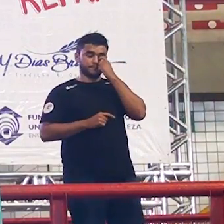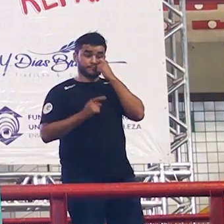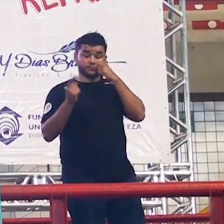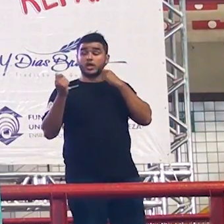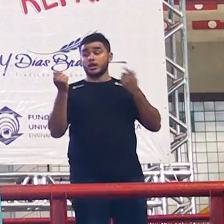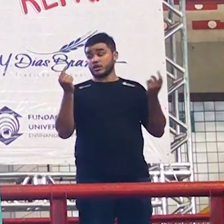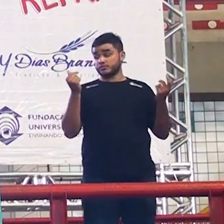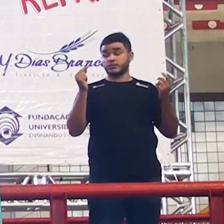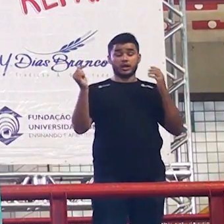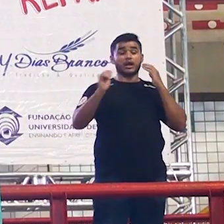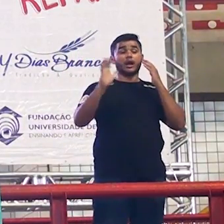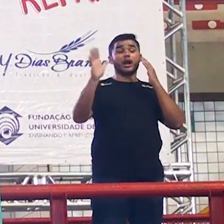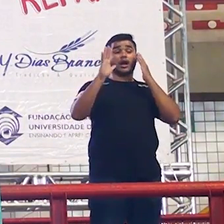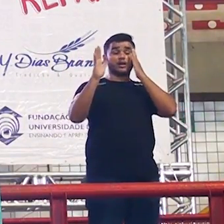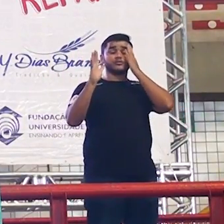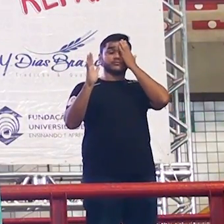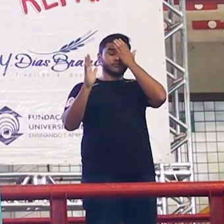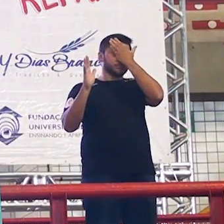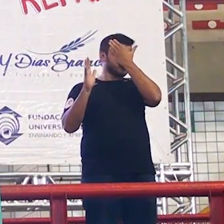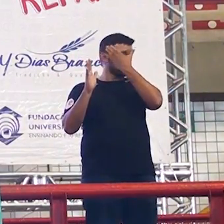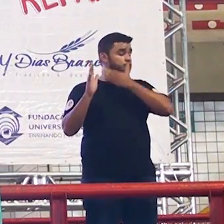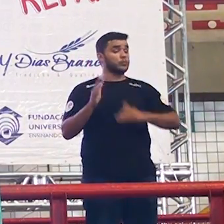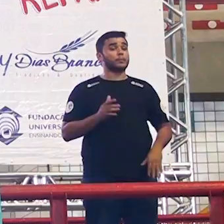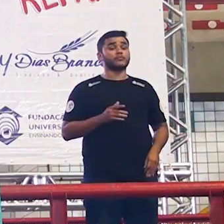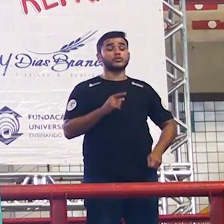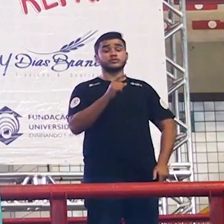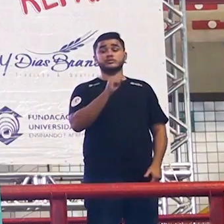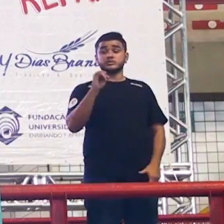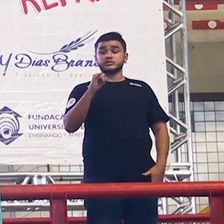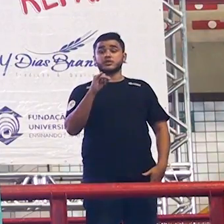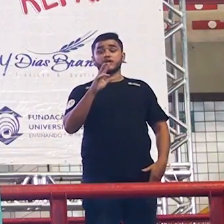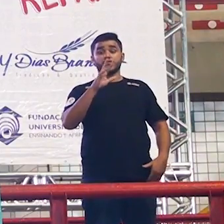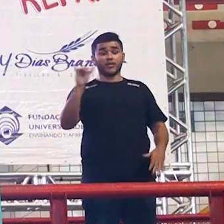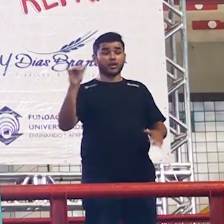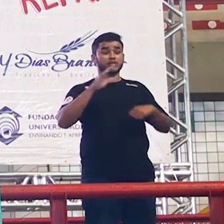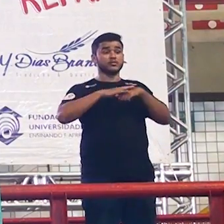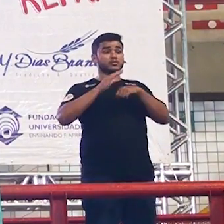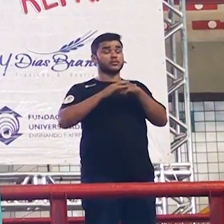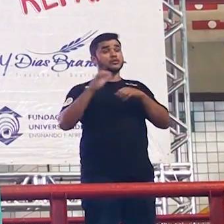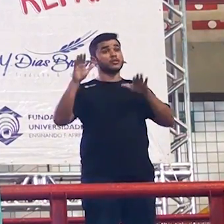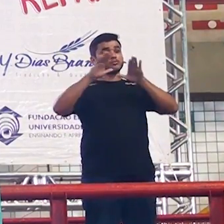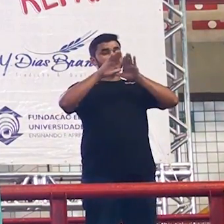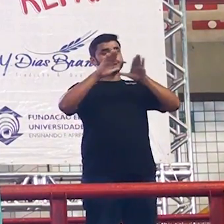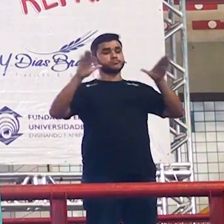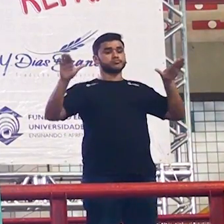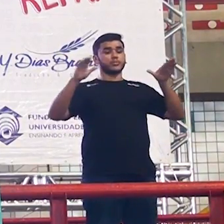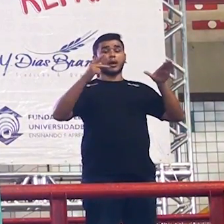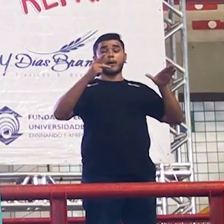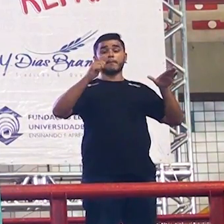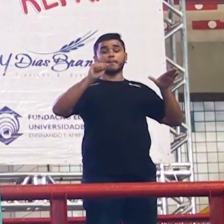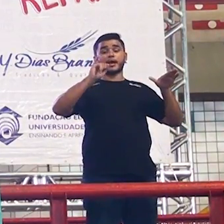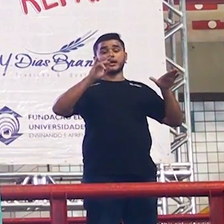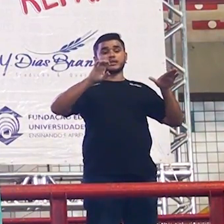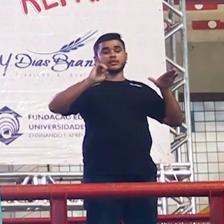caro, alto custo de produção. Quando se instala a energia solar, aqueles painéis estão muito claros, muito